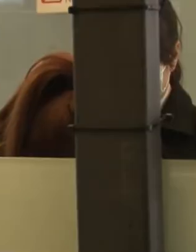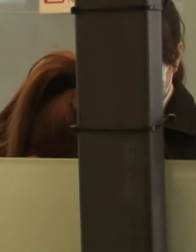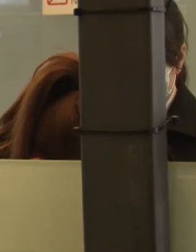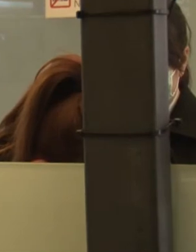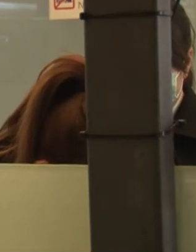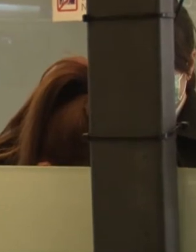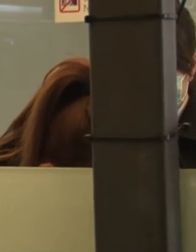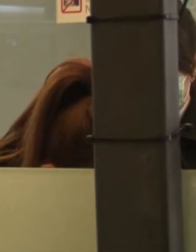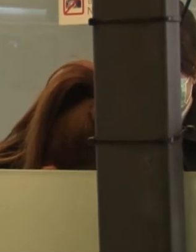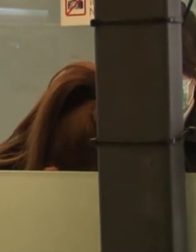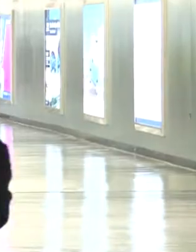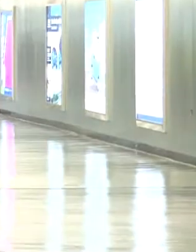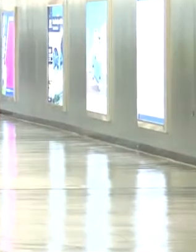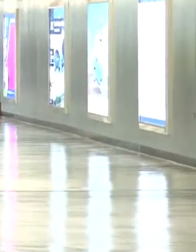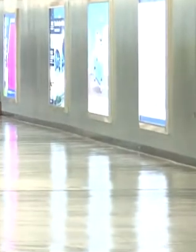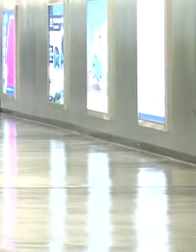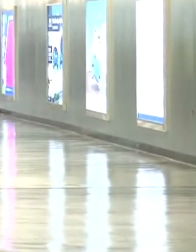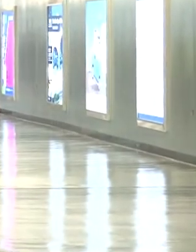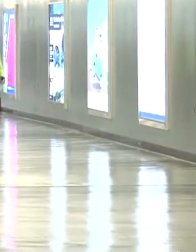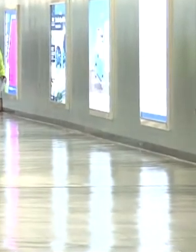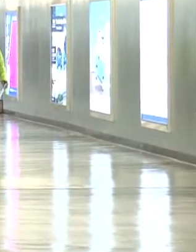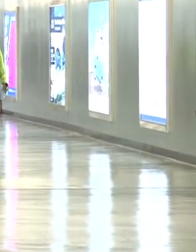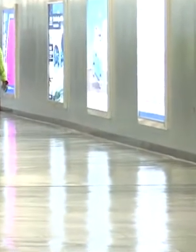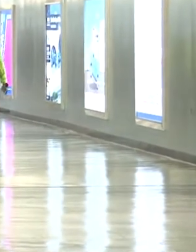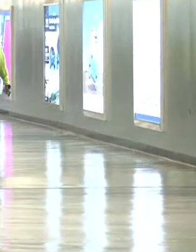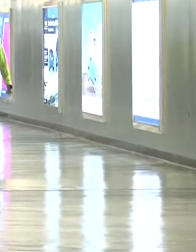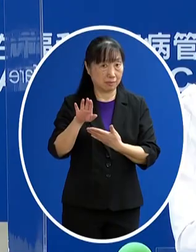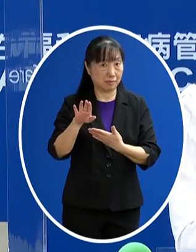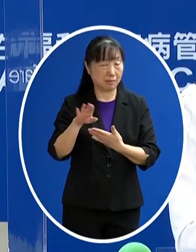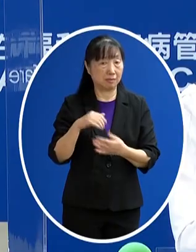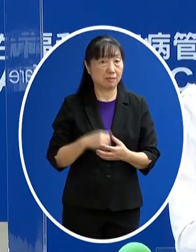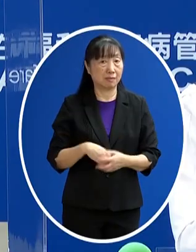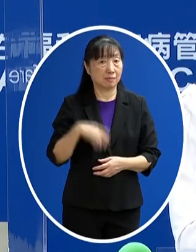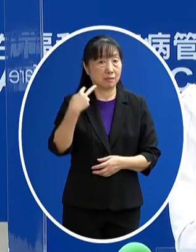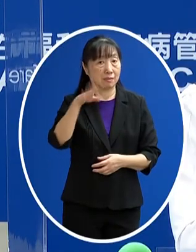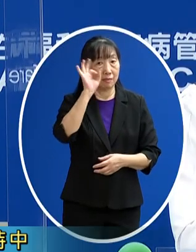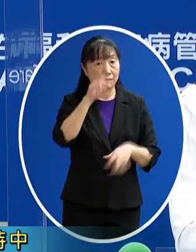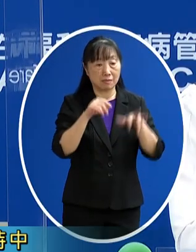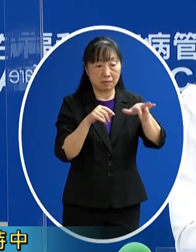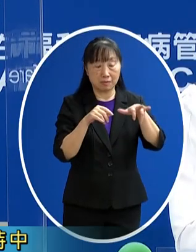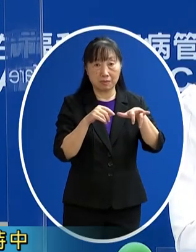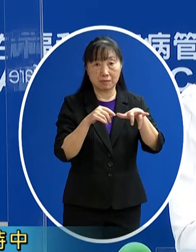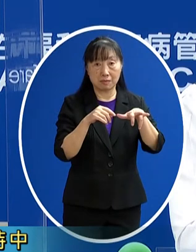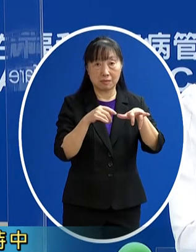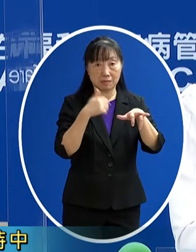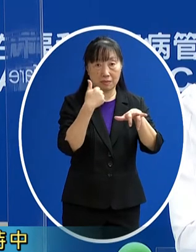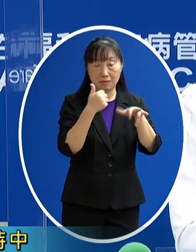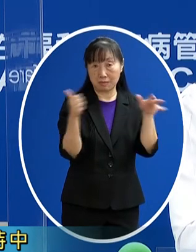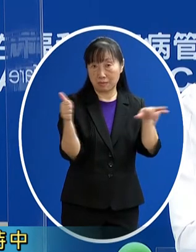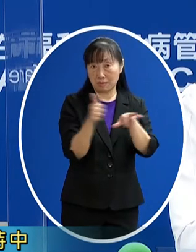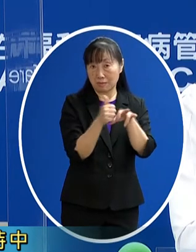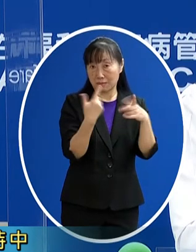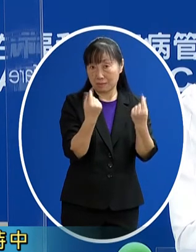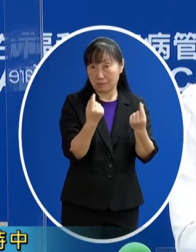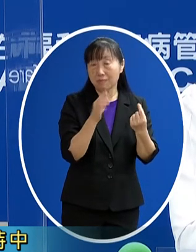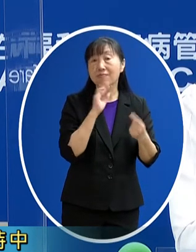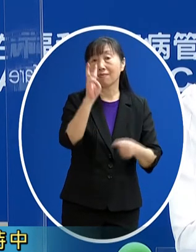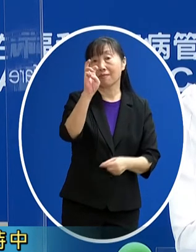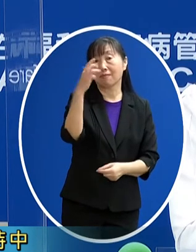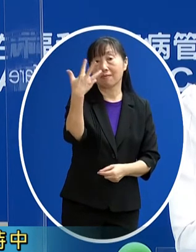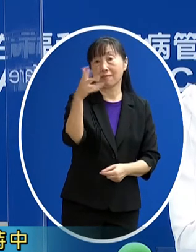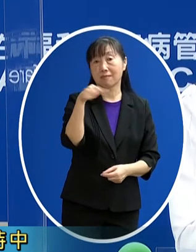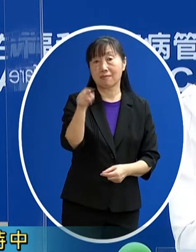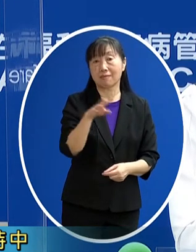38位，目前34人 PCR 裁检结果均为阴性。 同班机的接触者有38位。那其